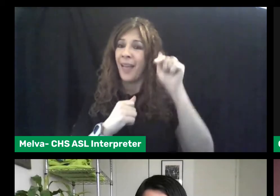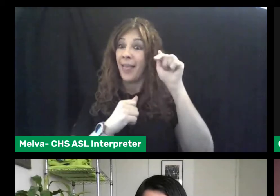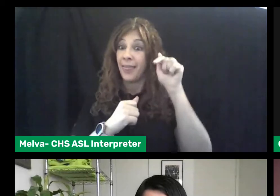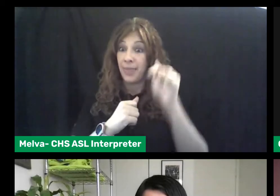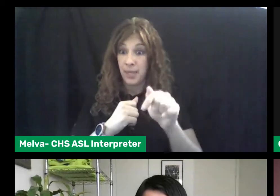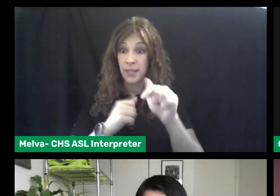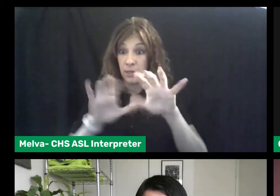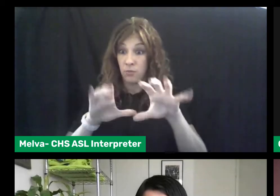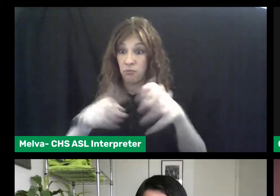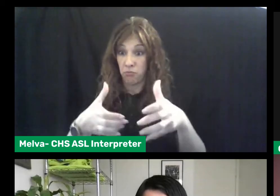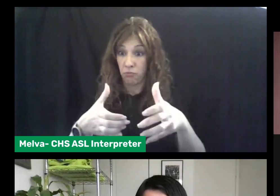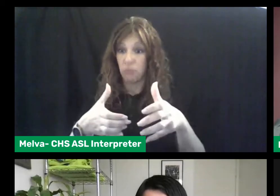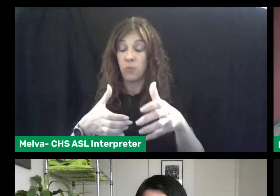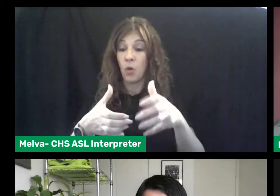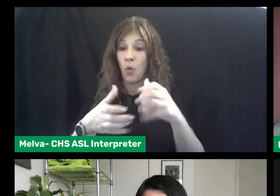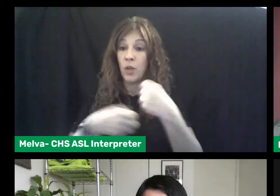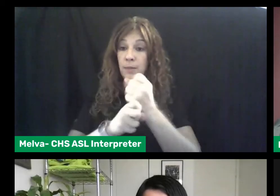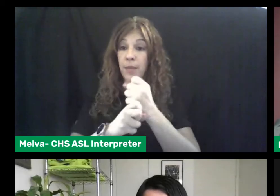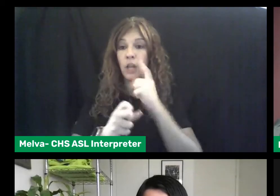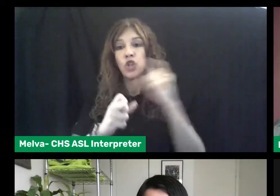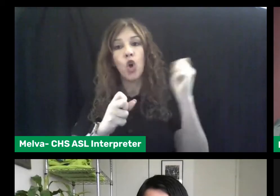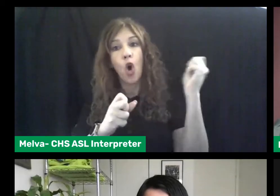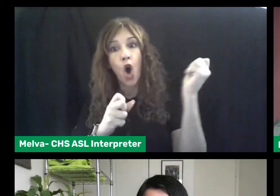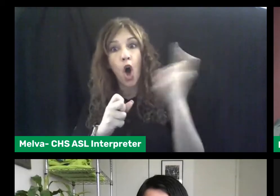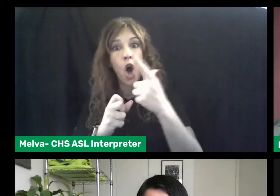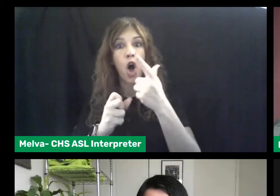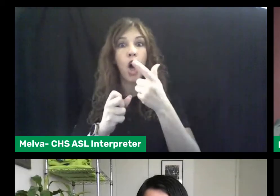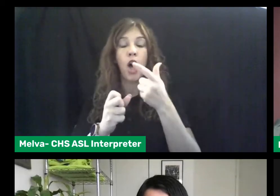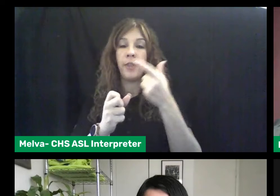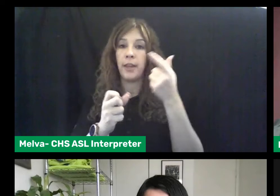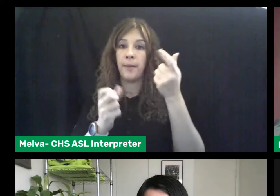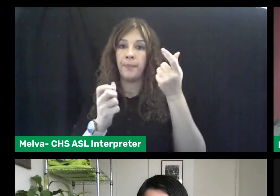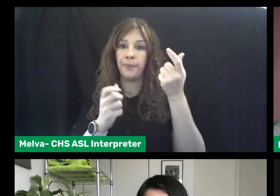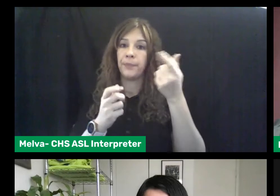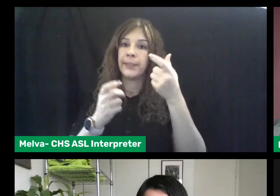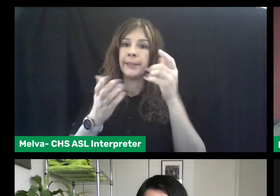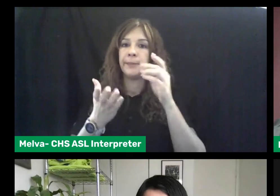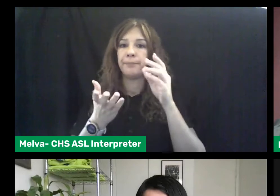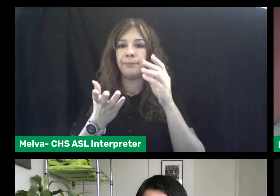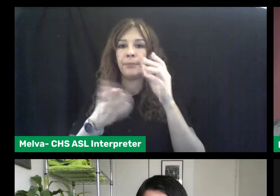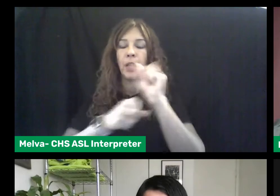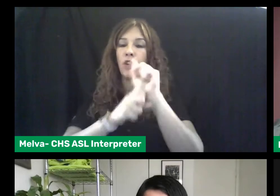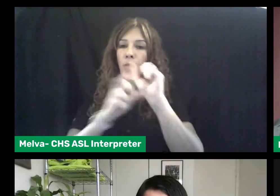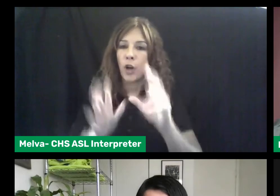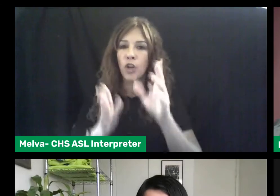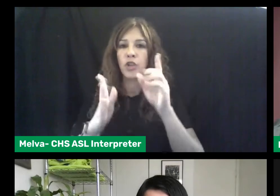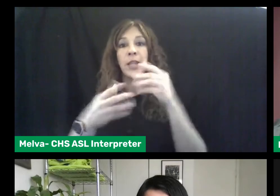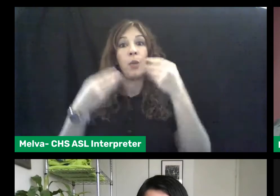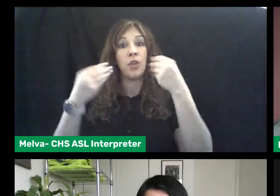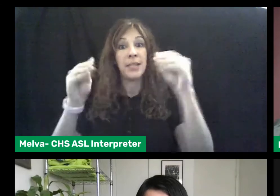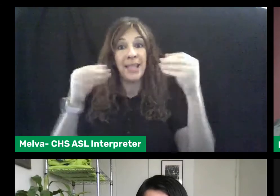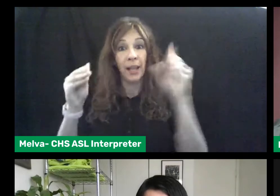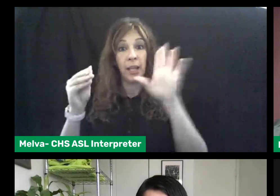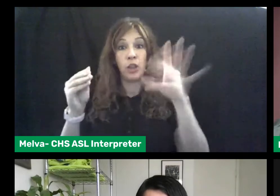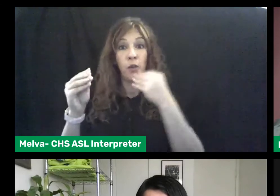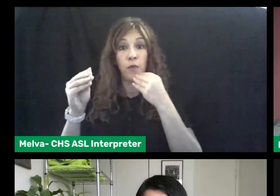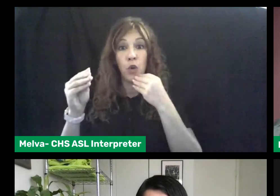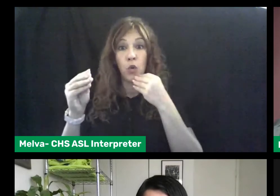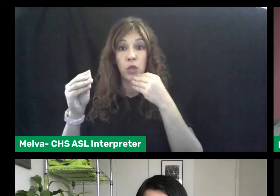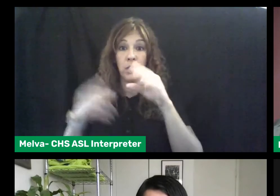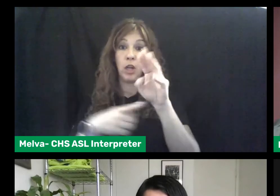que los vendedores ambulantes pudieran crear sus alimentos en esa cocina